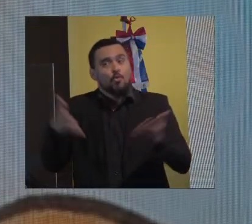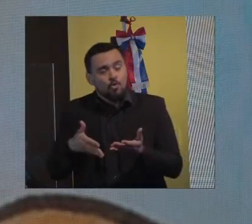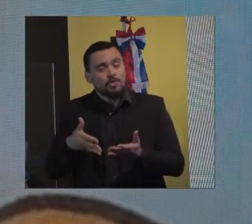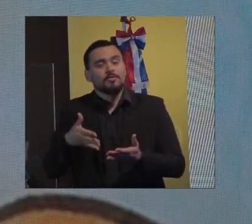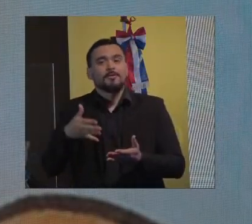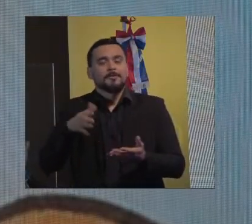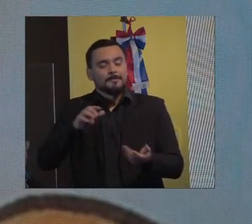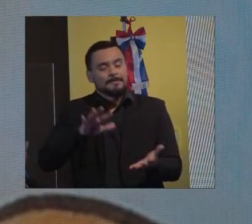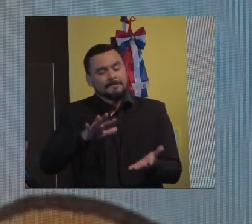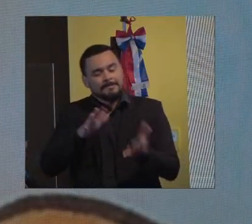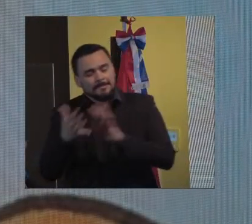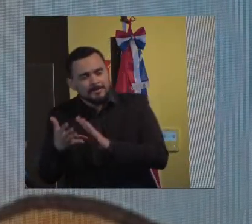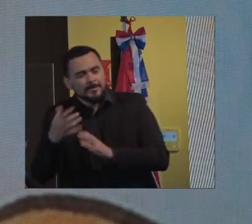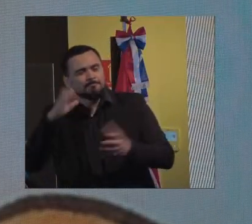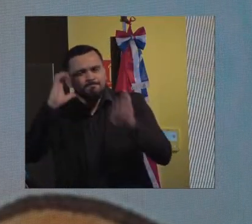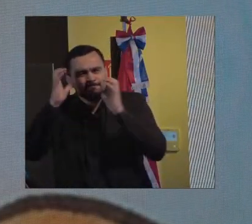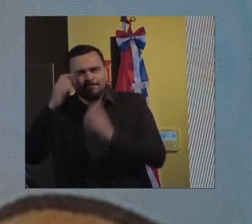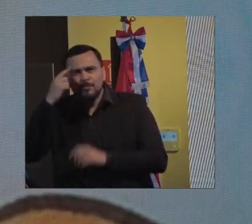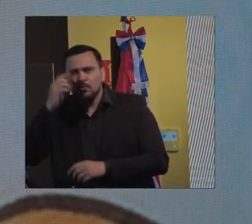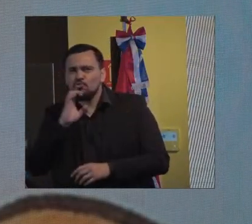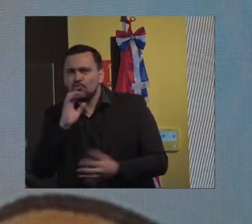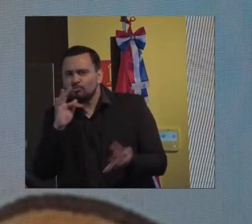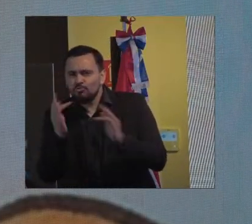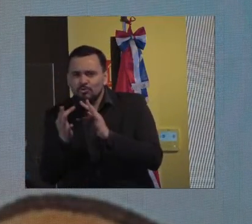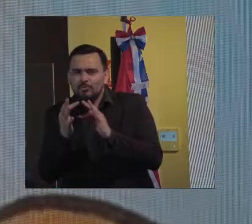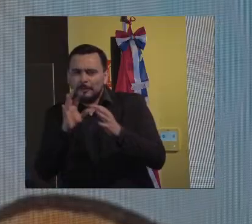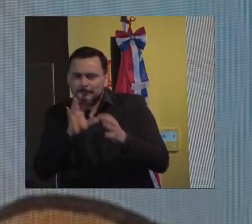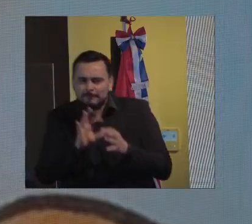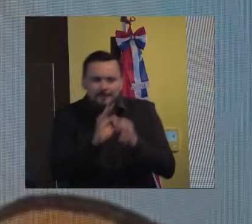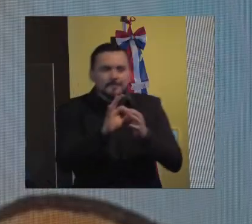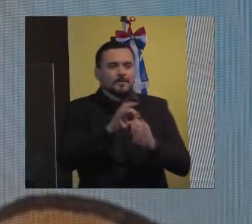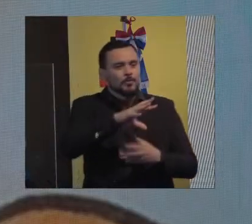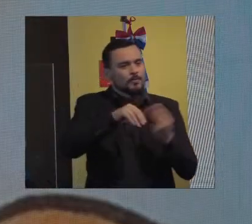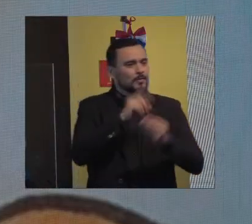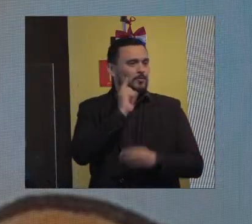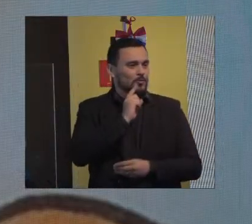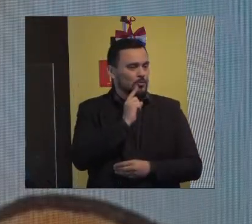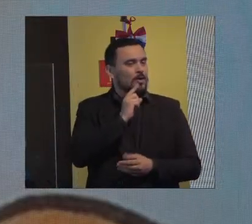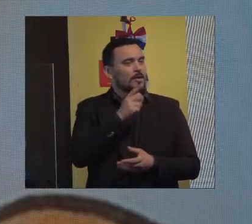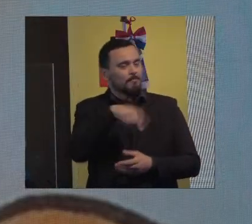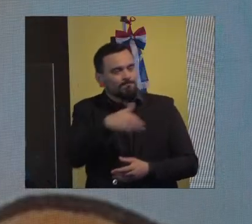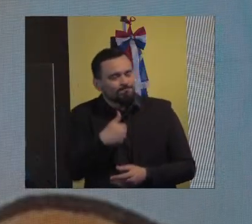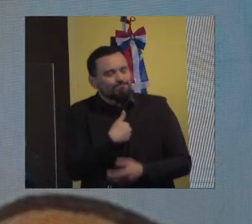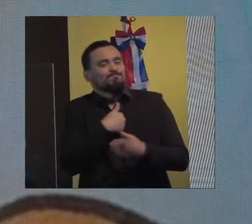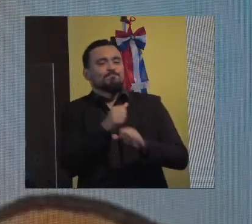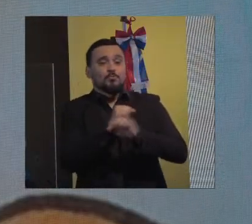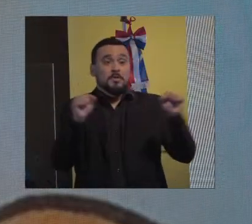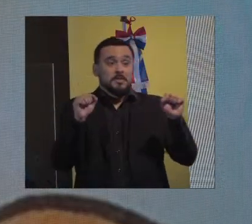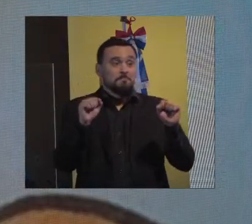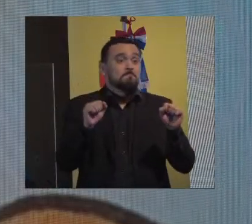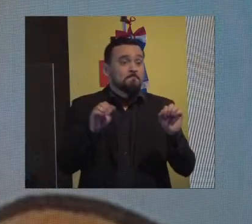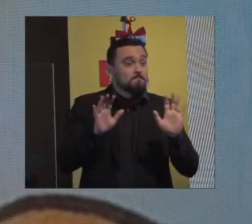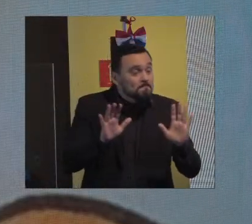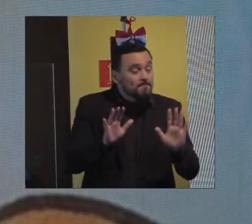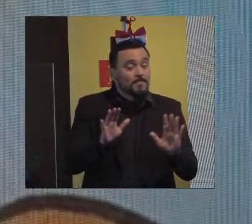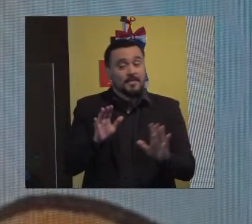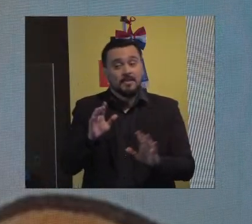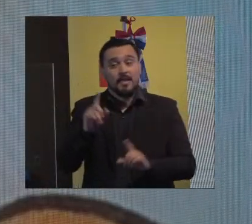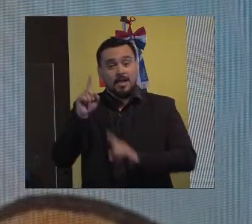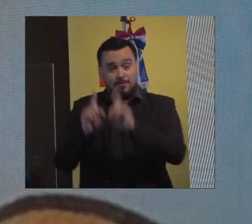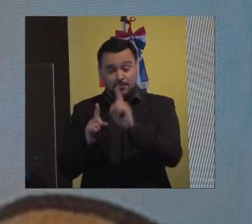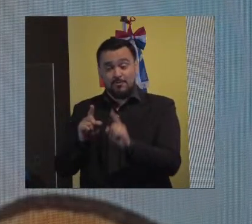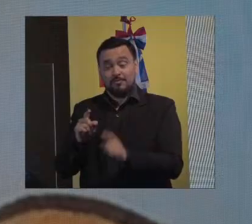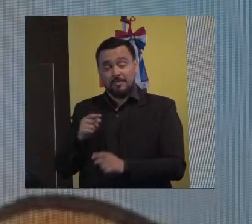pensada especialmente para la comunidad sorda de nuestro país. Con este trabajo reafirmamos que los grandes clásicos